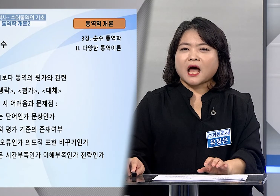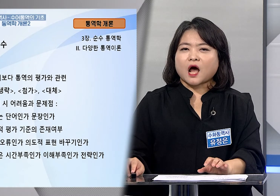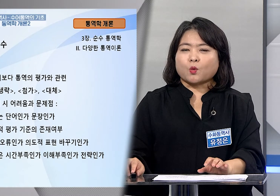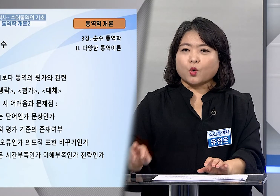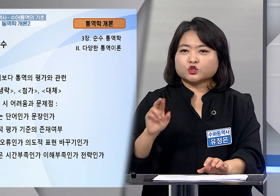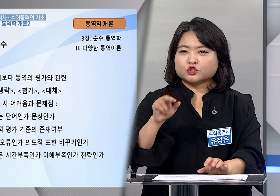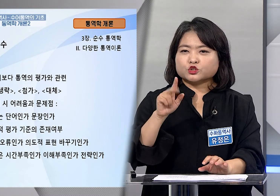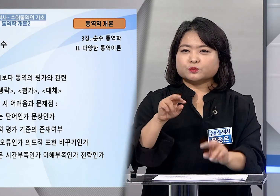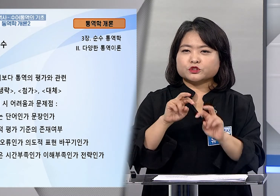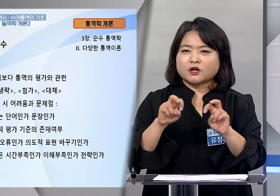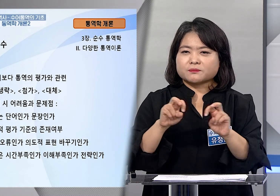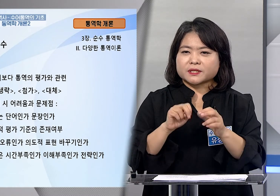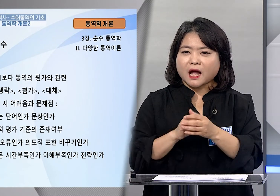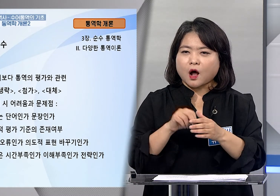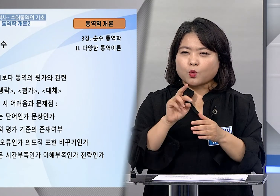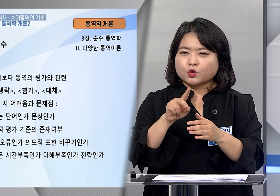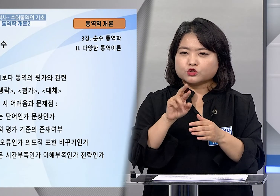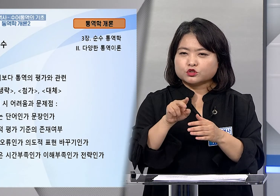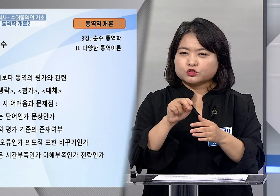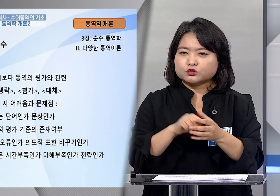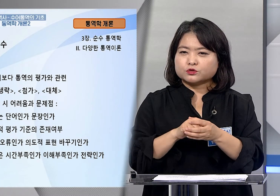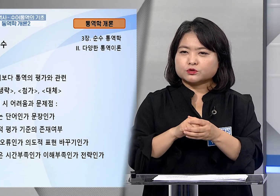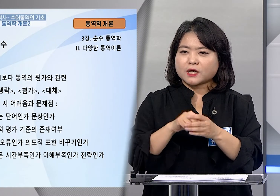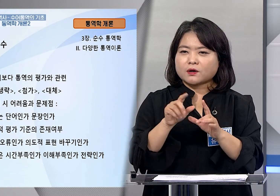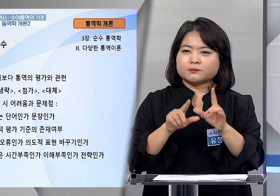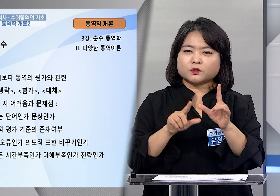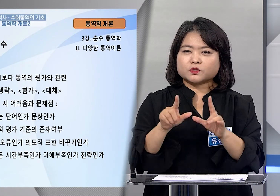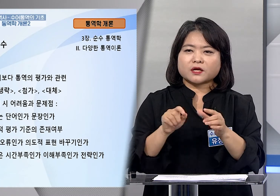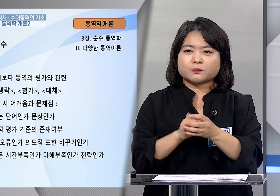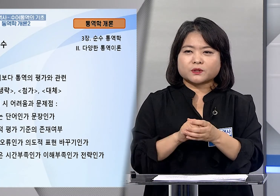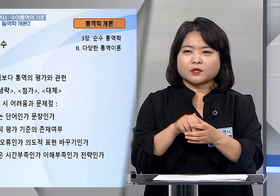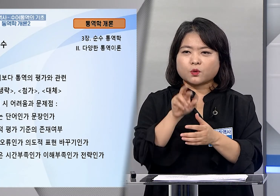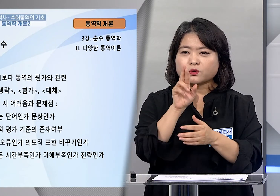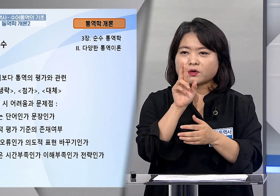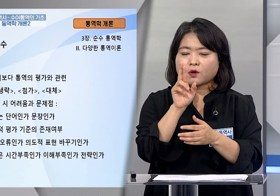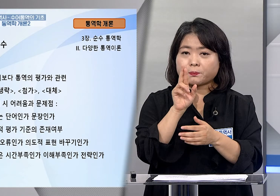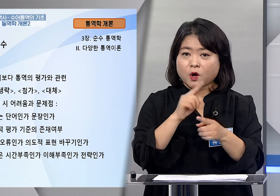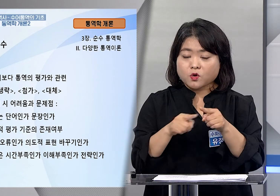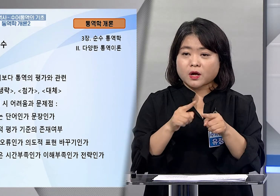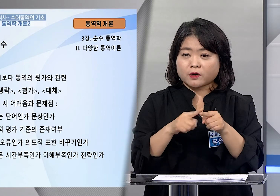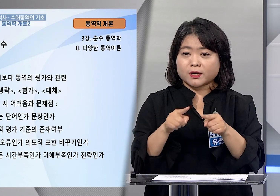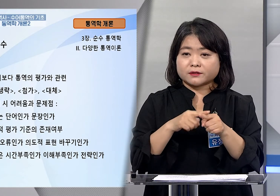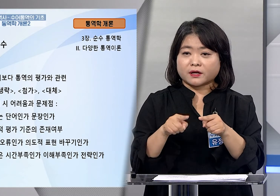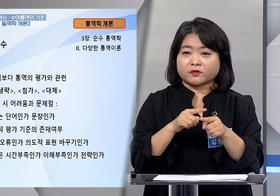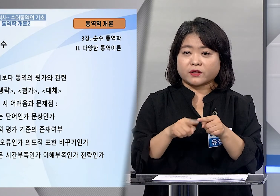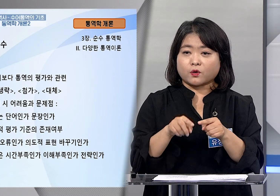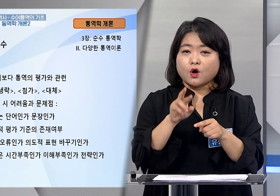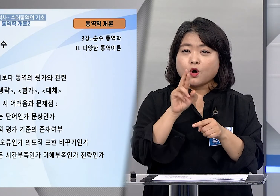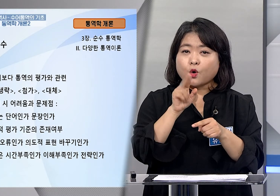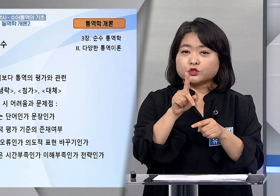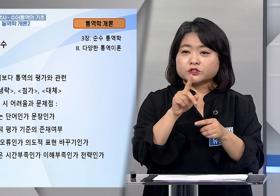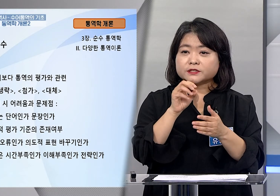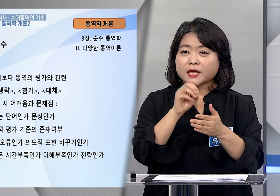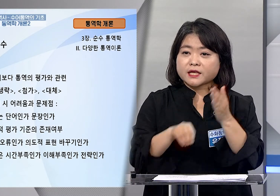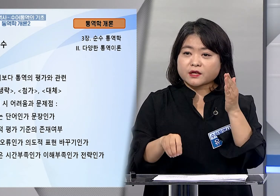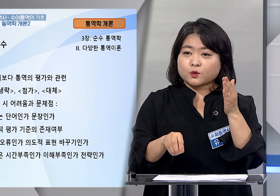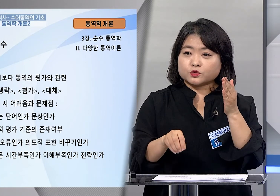오류 분석입니다. 오류 상황 변수라기보다 통역의 평가에 관련된 건데요. 오류는 생략의 오류,